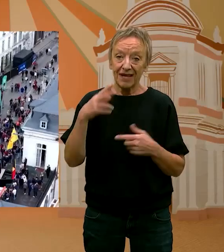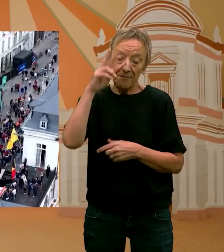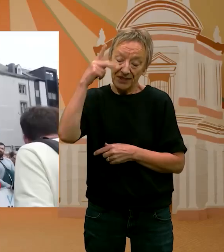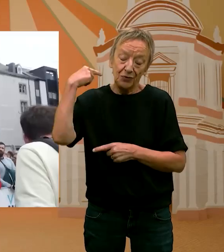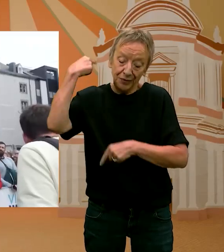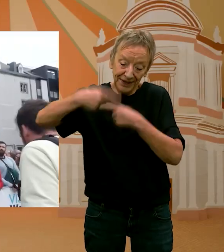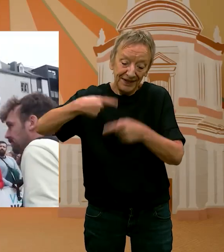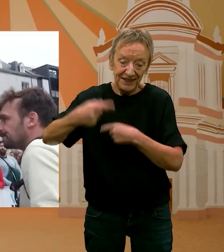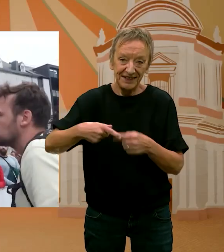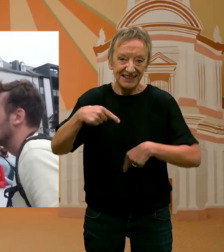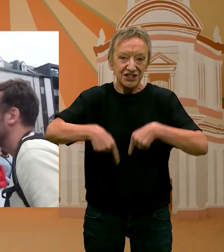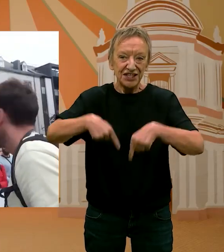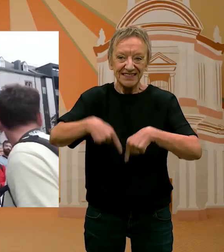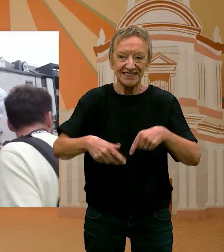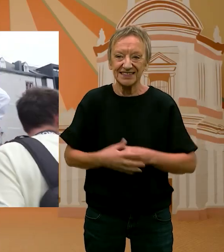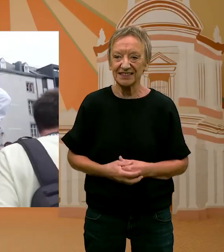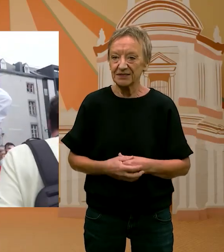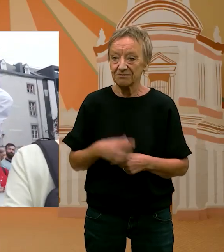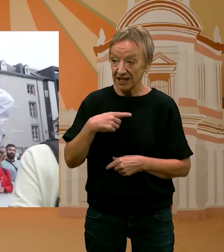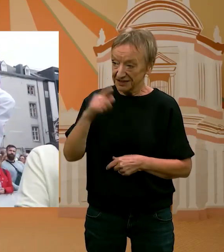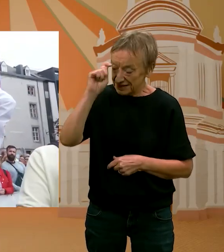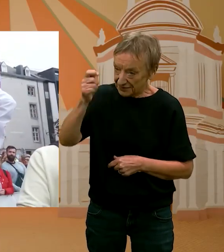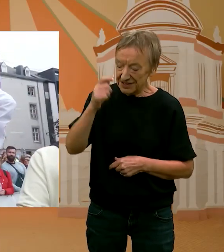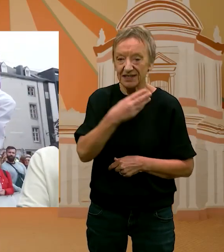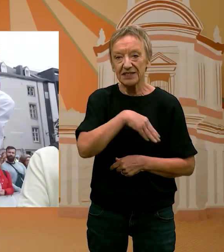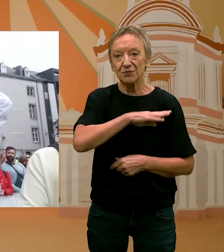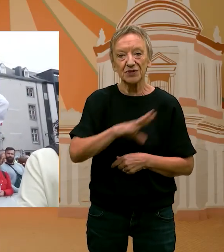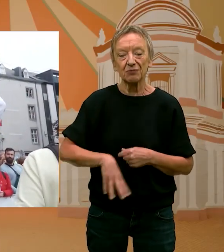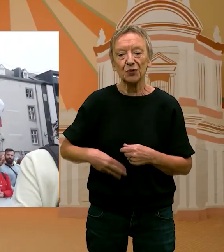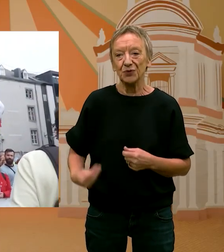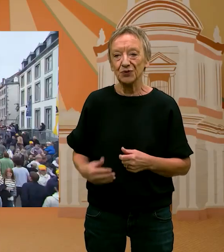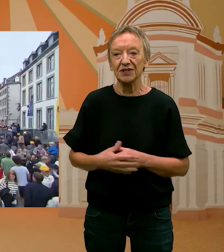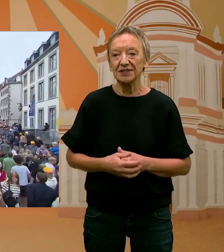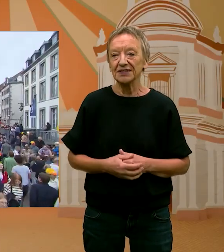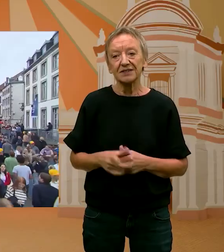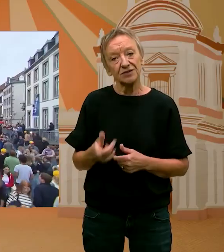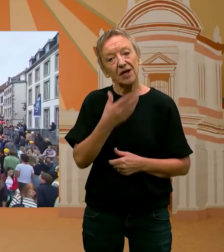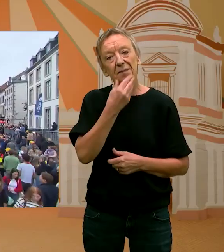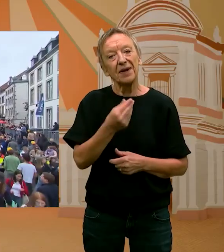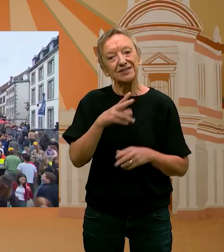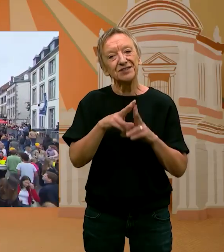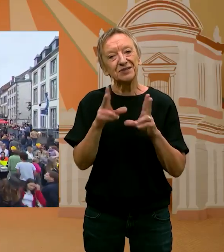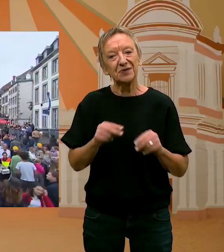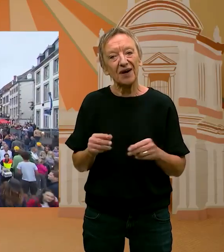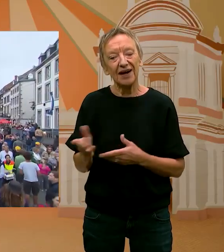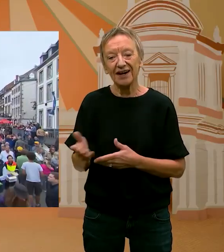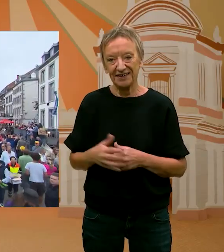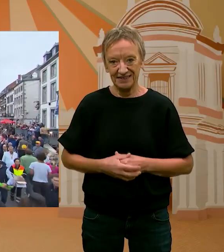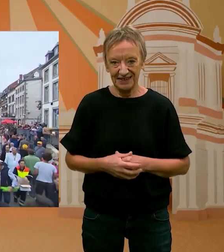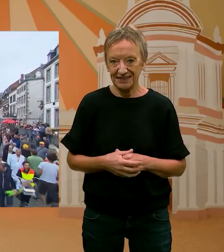communales. Et belle puis, histoire. oui, c'est une très belle histoire. C'est une très belle histoire. Très très belle histoire. On l'a dit, chaque année, l'ajoute à son